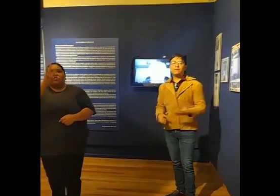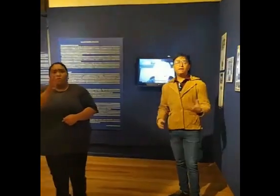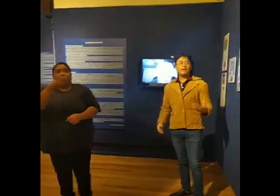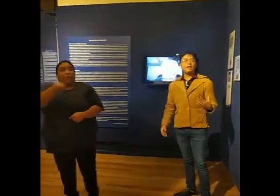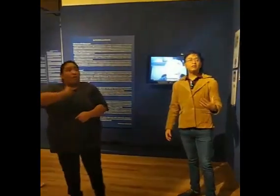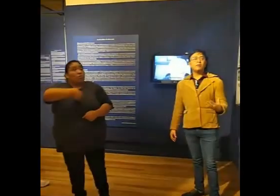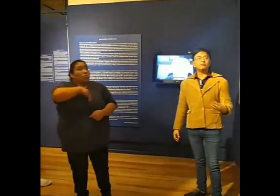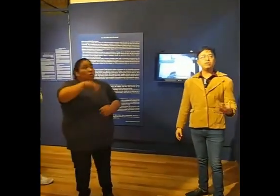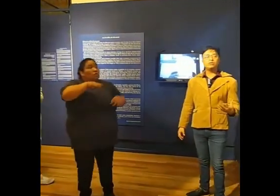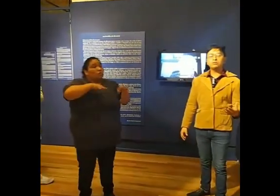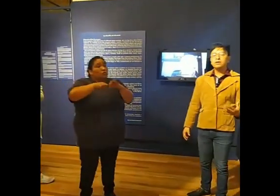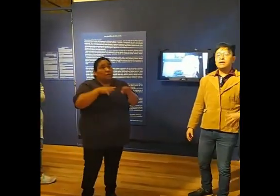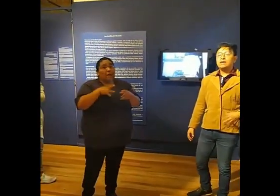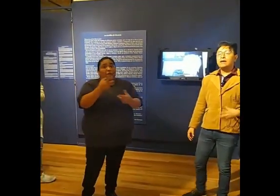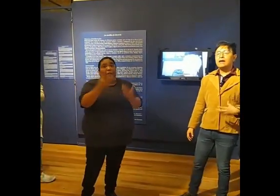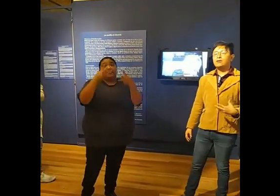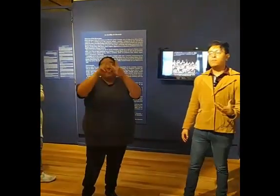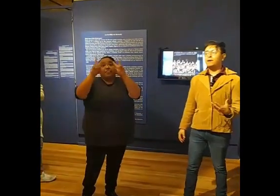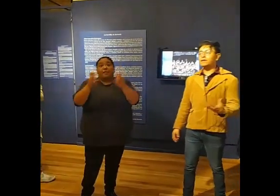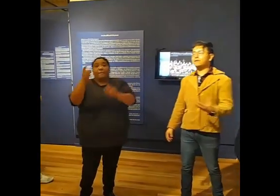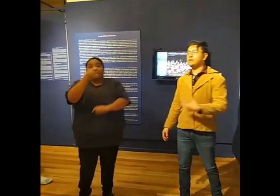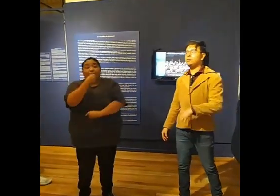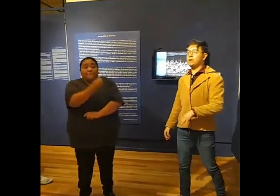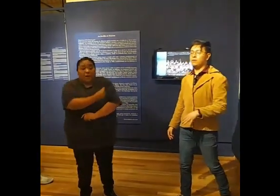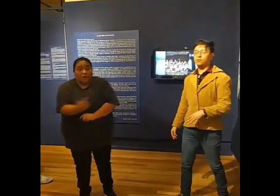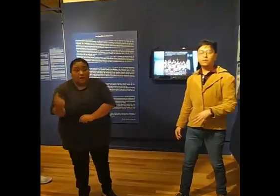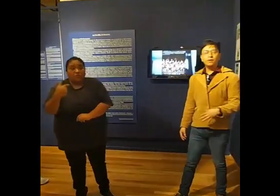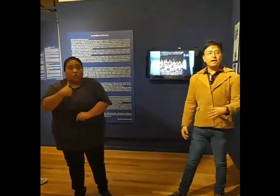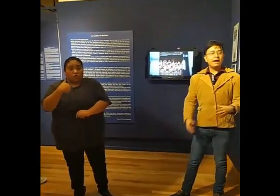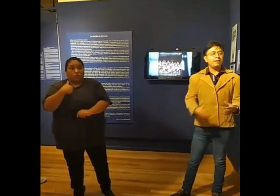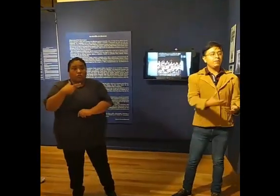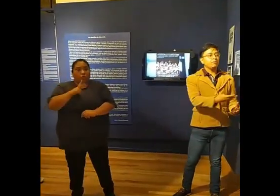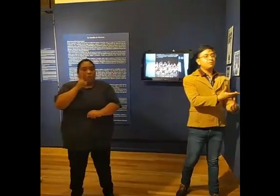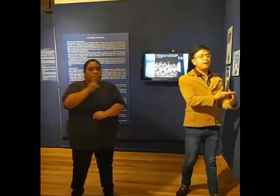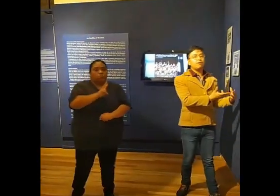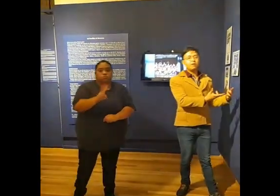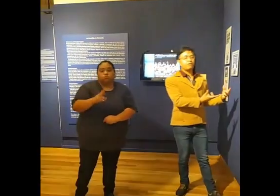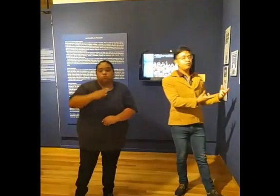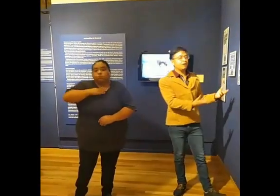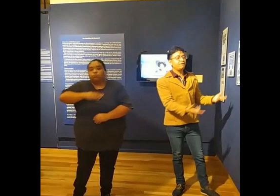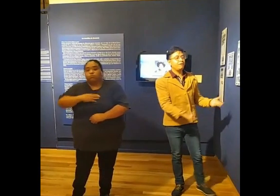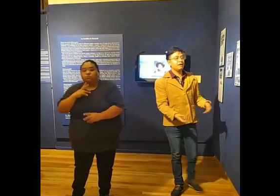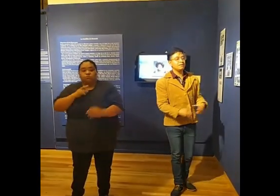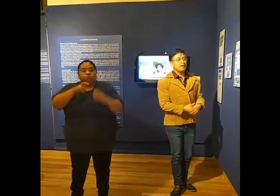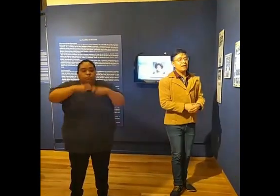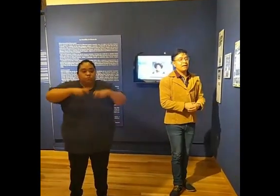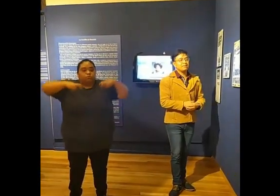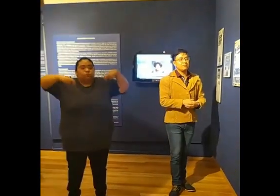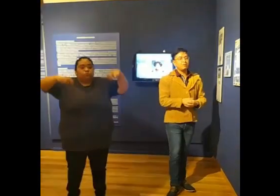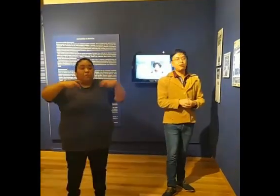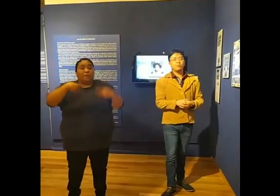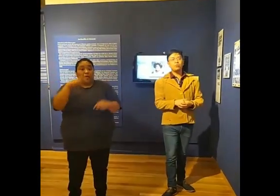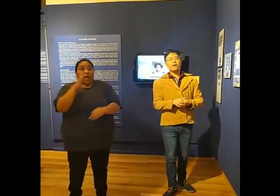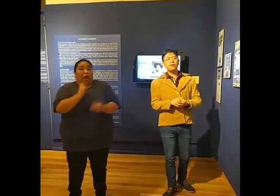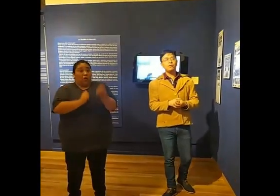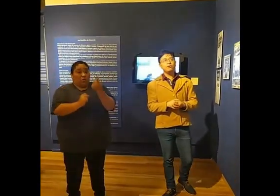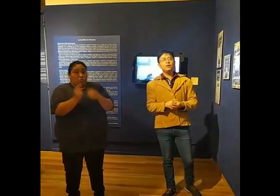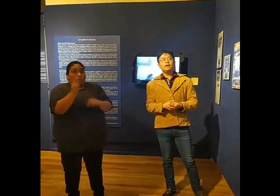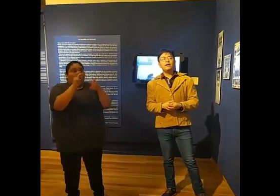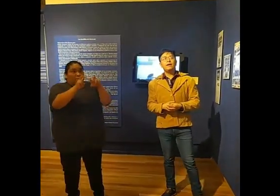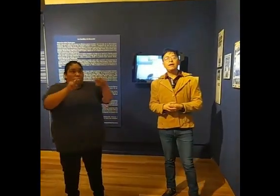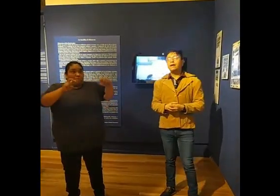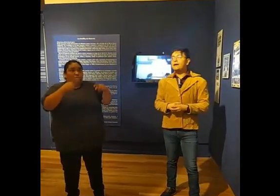pues era sobre los niños y era yo parte de ese jurado. Aquí podemos ver las fotografías en las que se me ve como